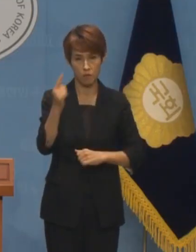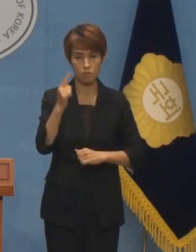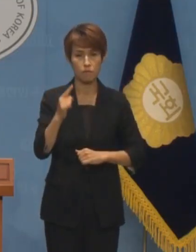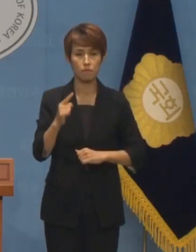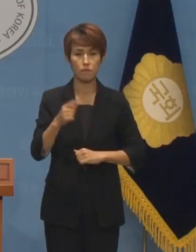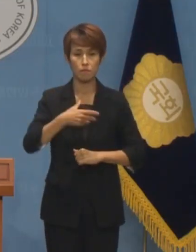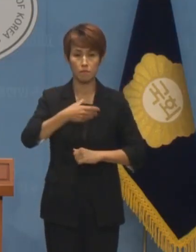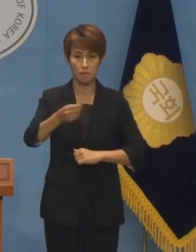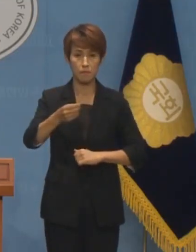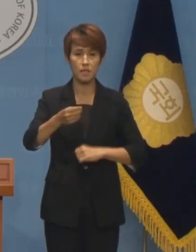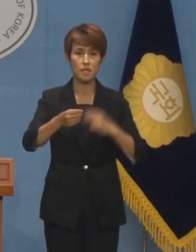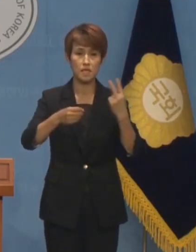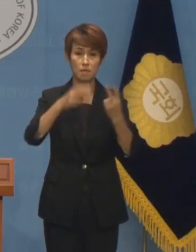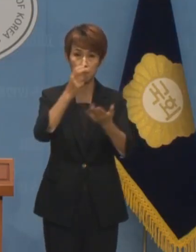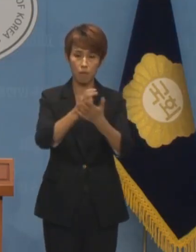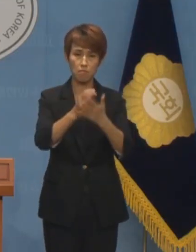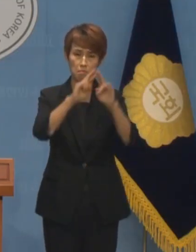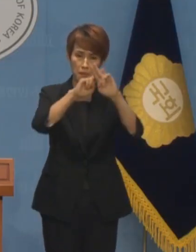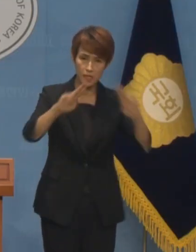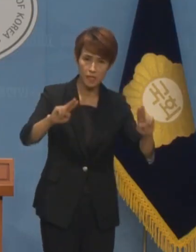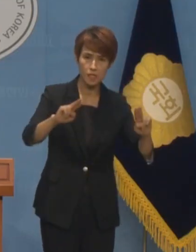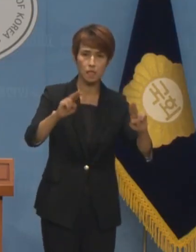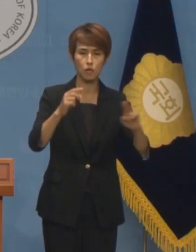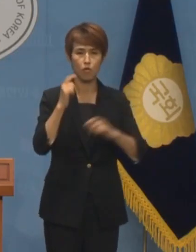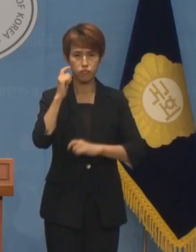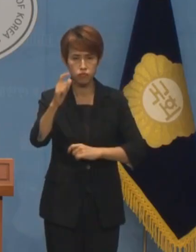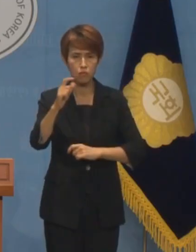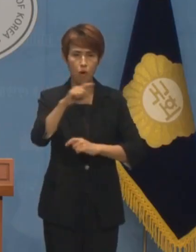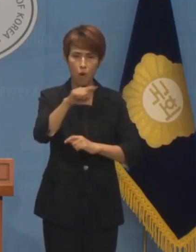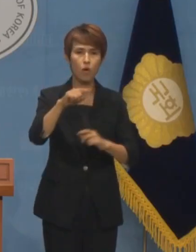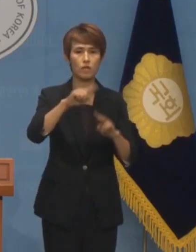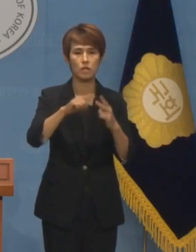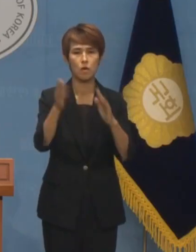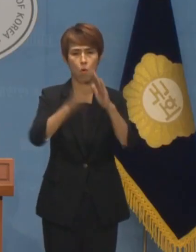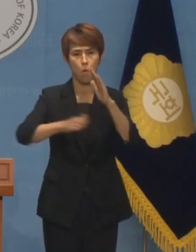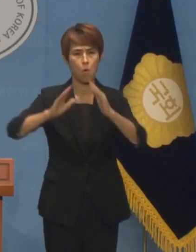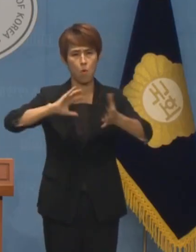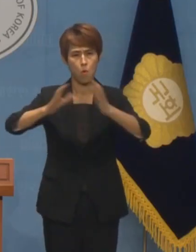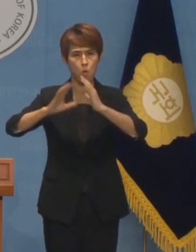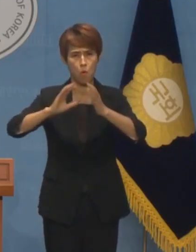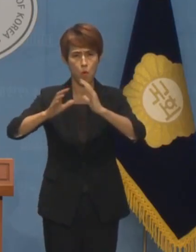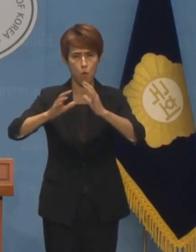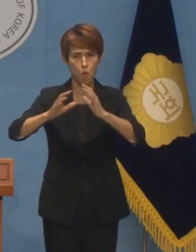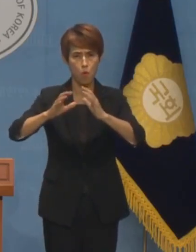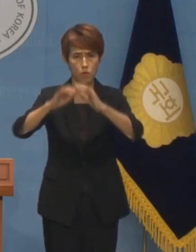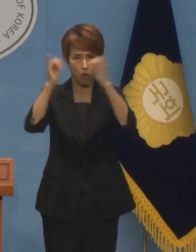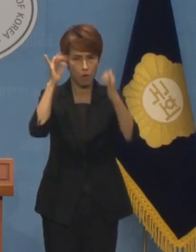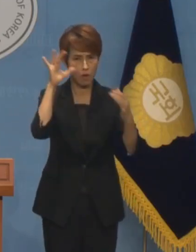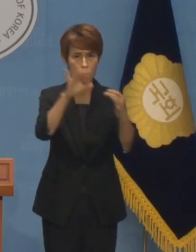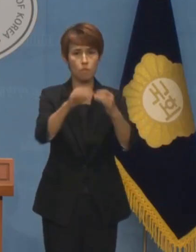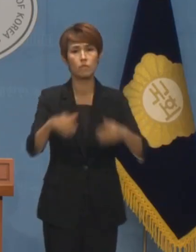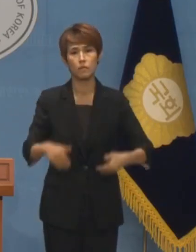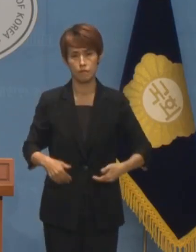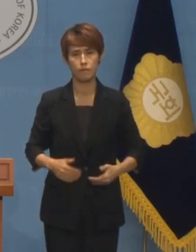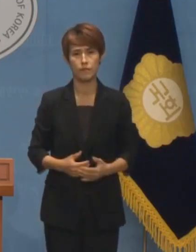유지든 개정이든 공론화 과정을 충분히 거쳐 사회적 합의를 도출해내야 합니다.